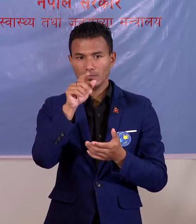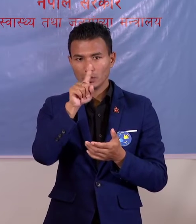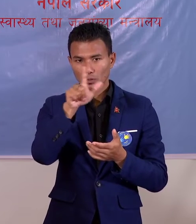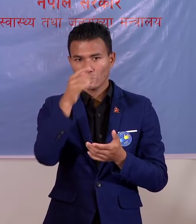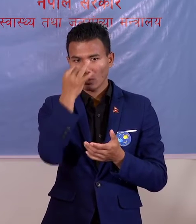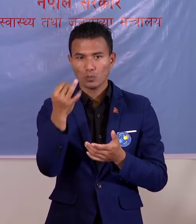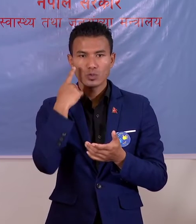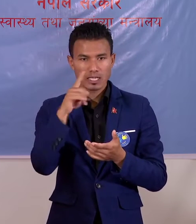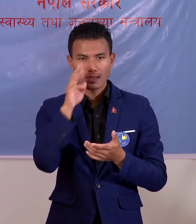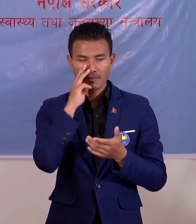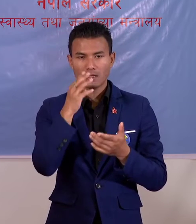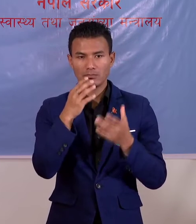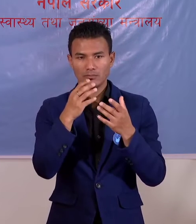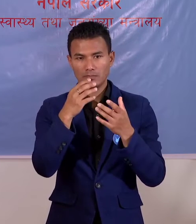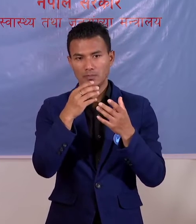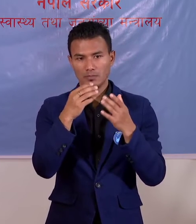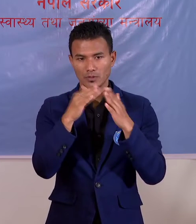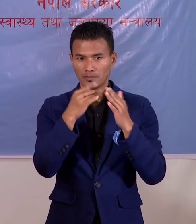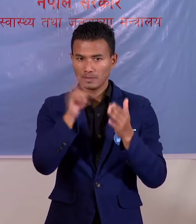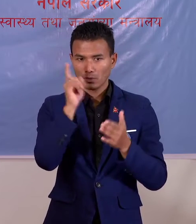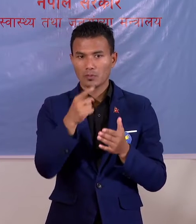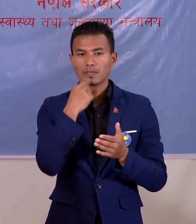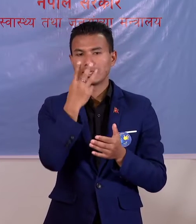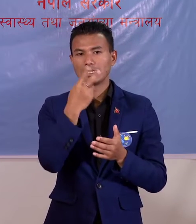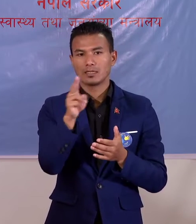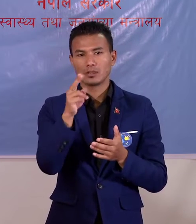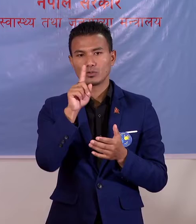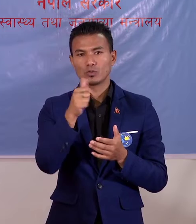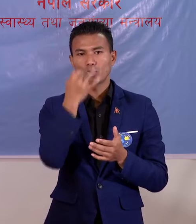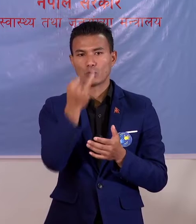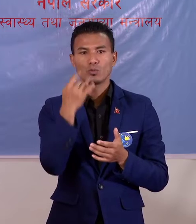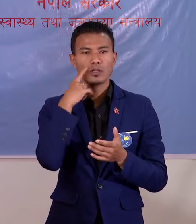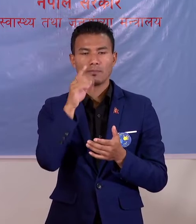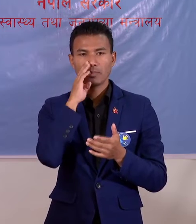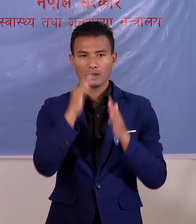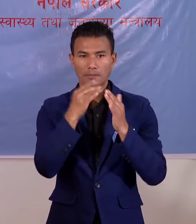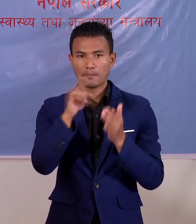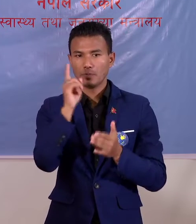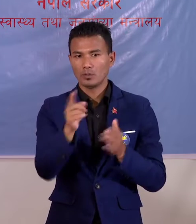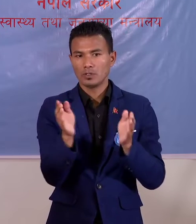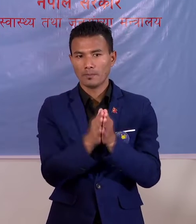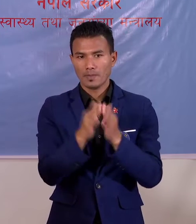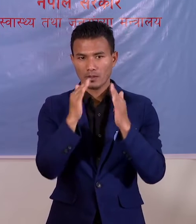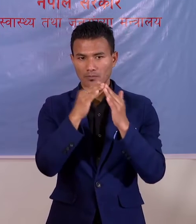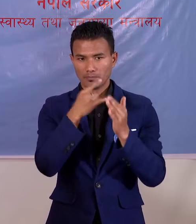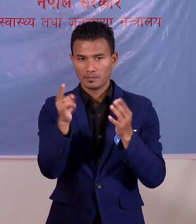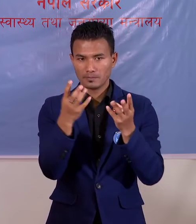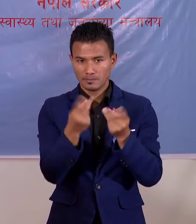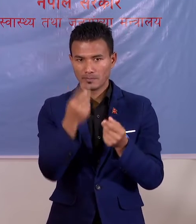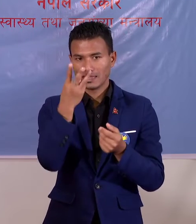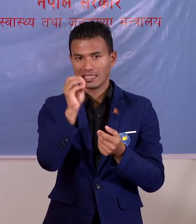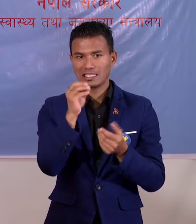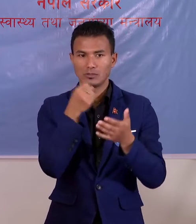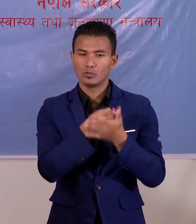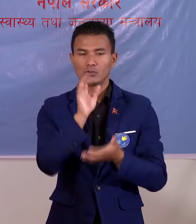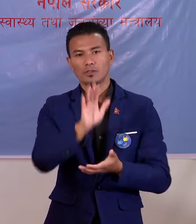5 17 दिनमा डिस्चार्ज हुनुभएको हो भने 3 16 दिनमा डिस्चार्ज हुनुभएको हो। यसरी कुल डिस्चार्ज हुनेको संख्या 30